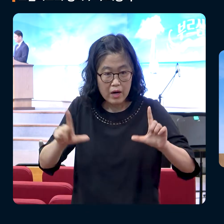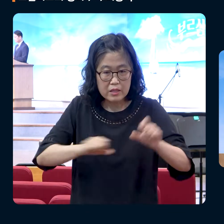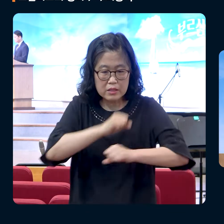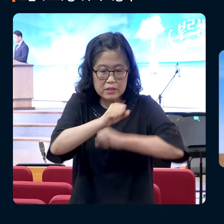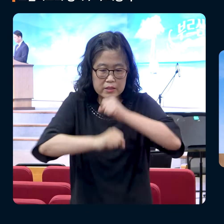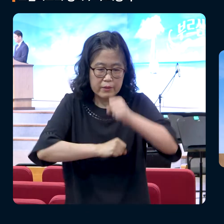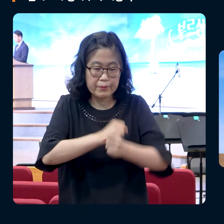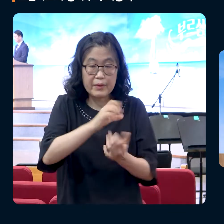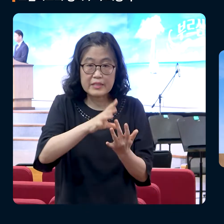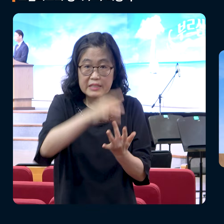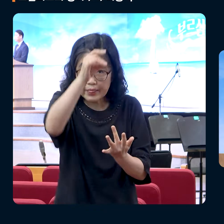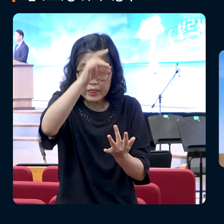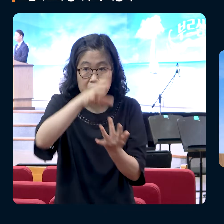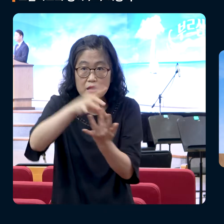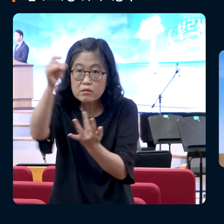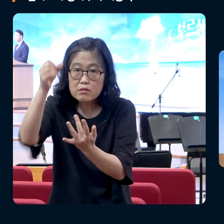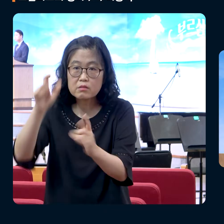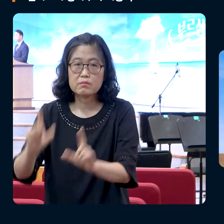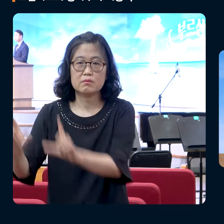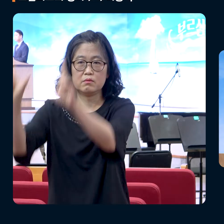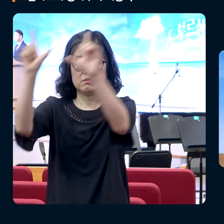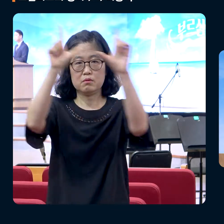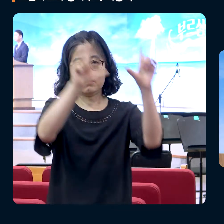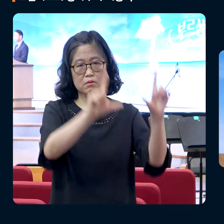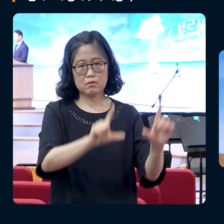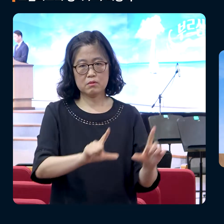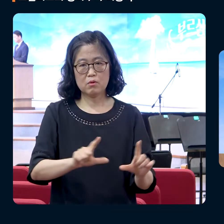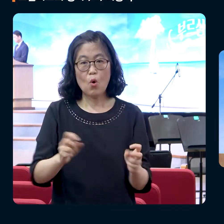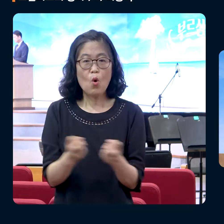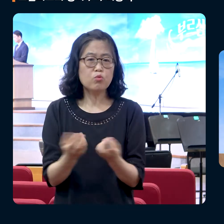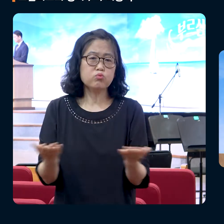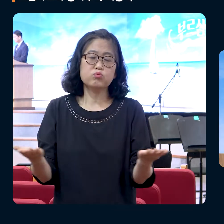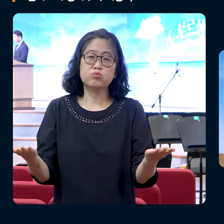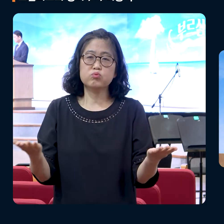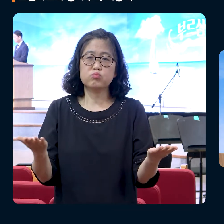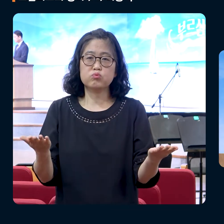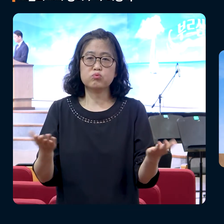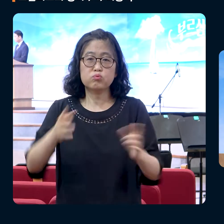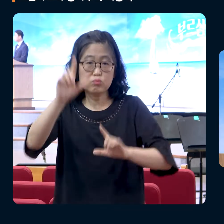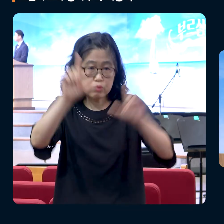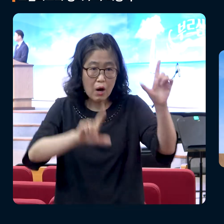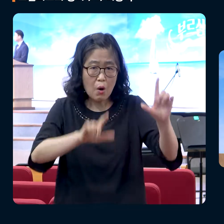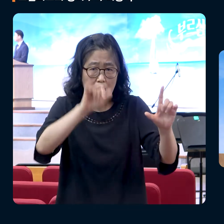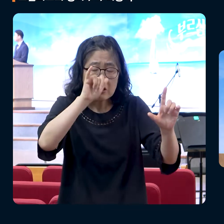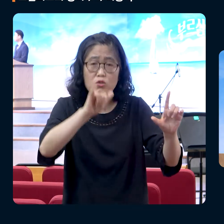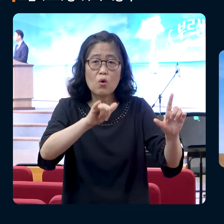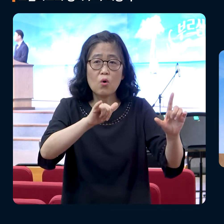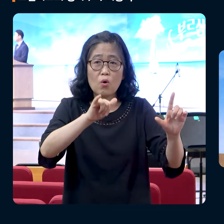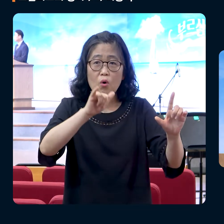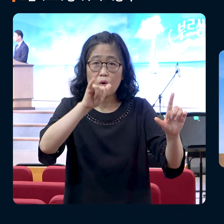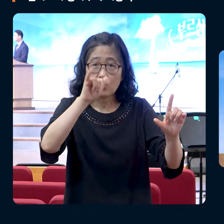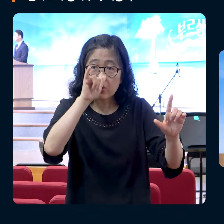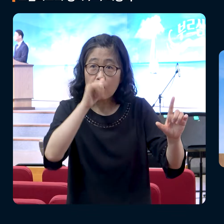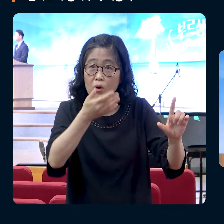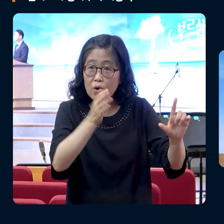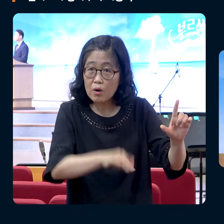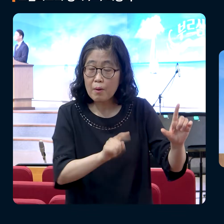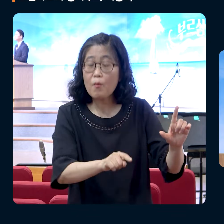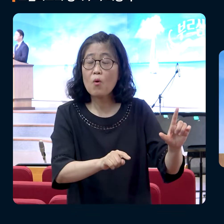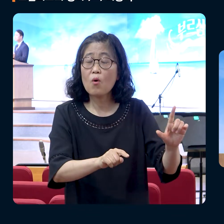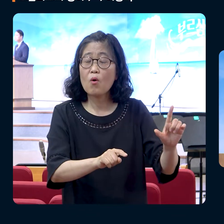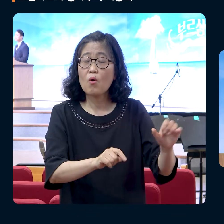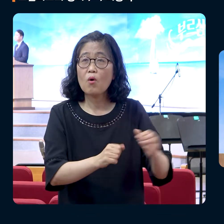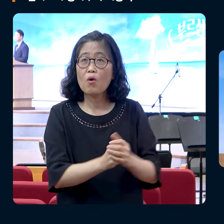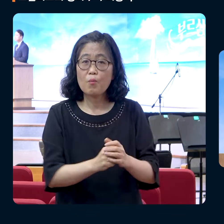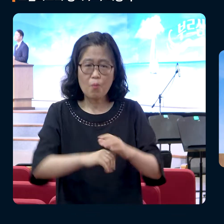선택을 하면서 살아갑니다. 어쩔 수 없는 상황이다라고 불려지는 그런 일들이 존재할 수도 있지만 어쨌든 우리는 그